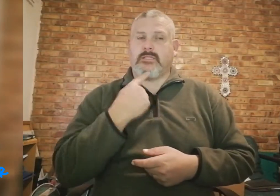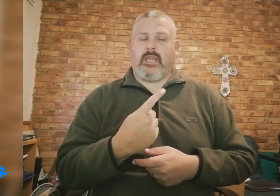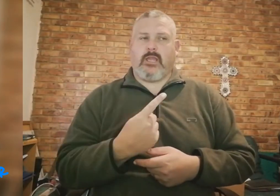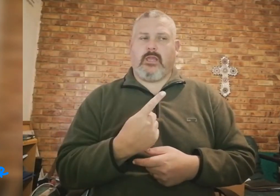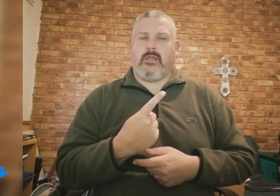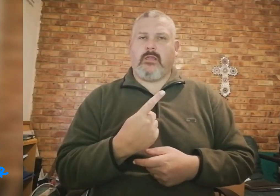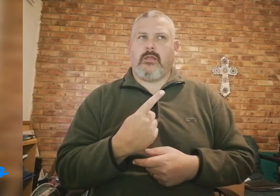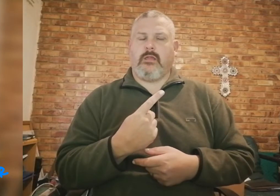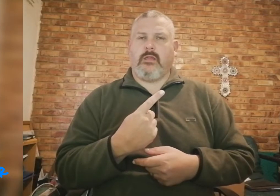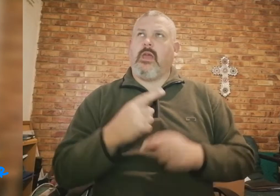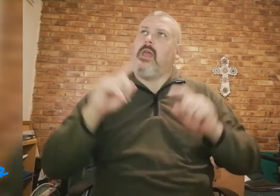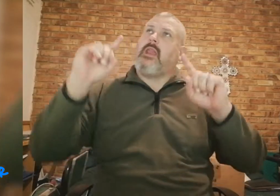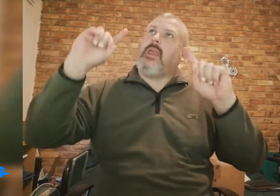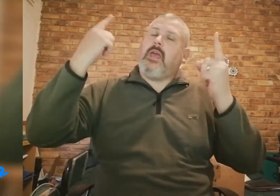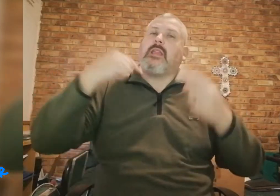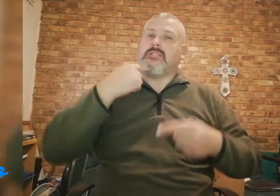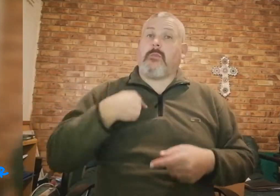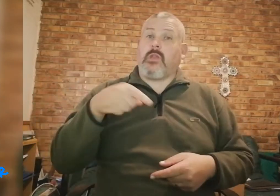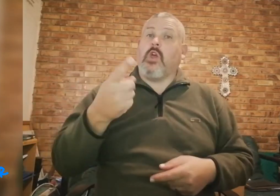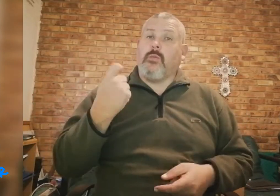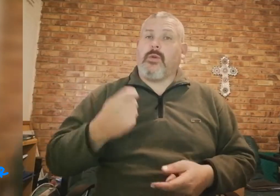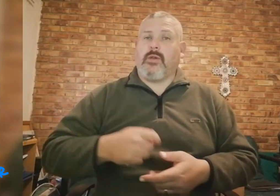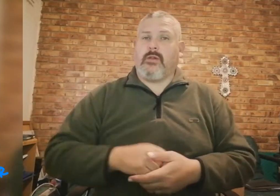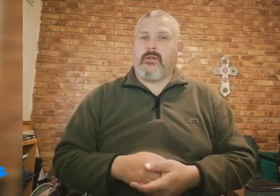sê, die Heer het gesê, moet jou hulp.